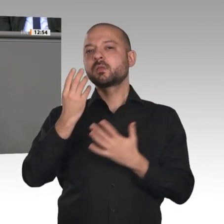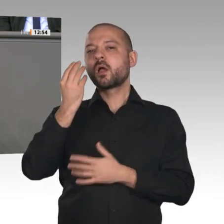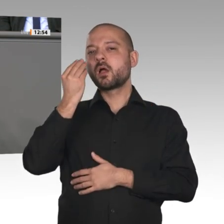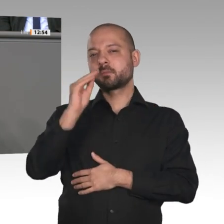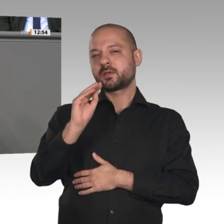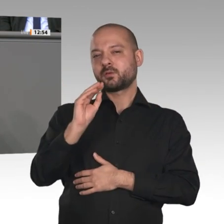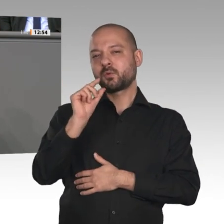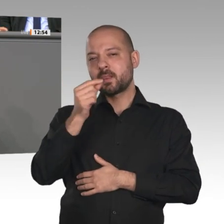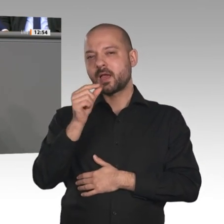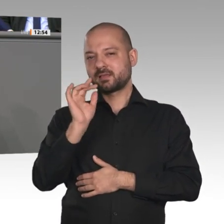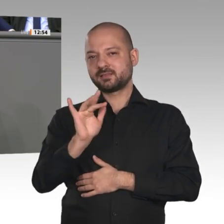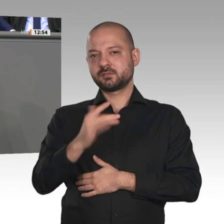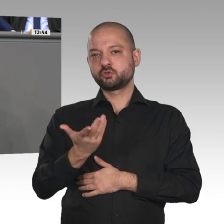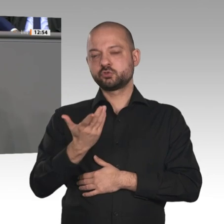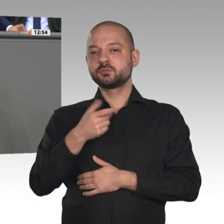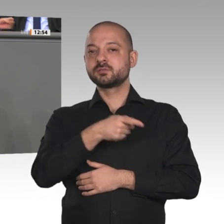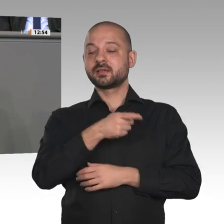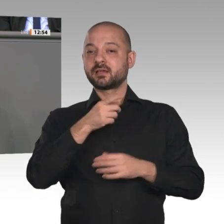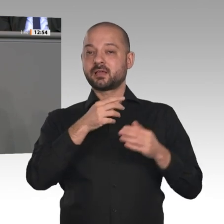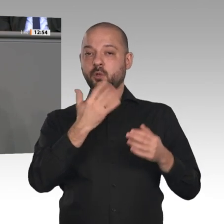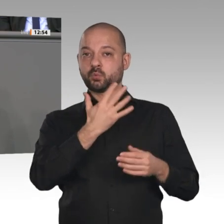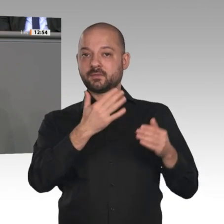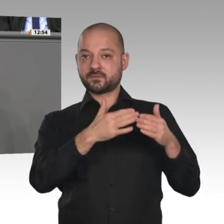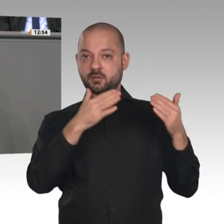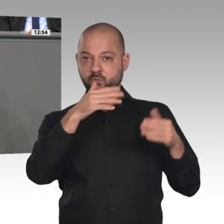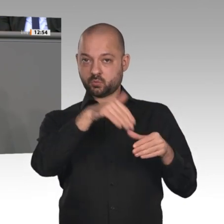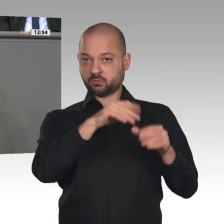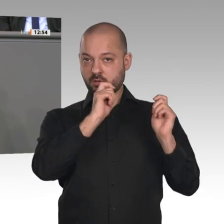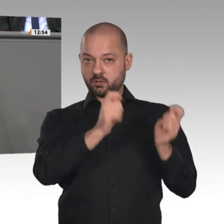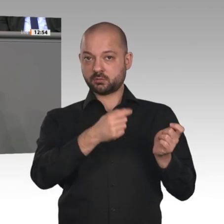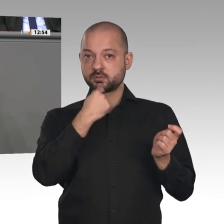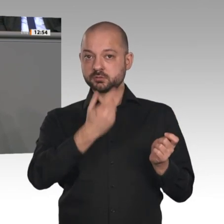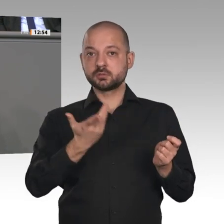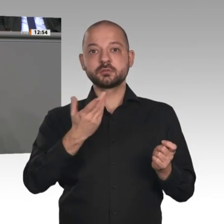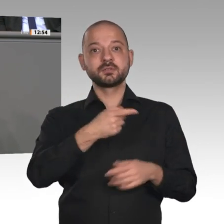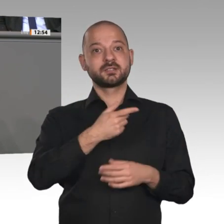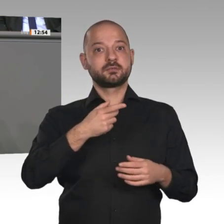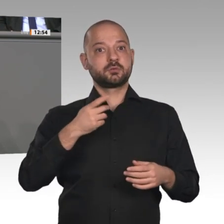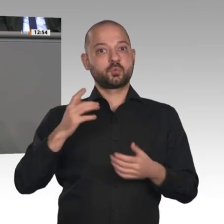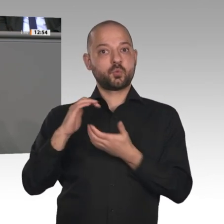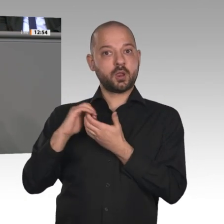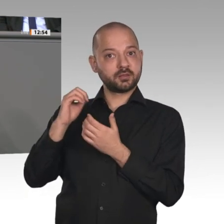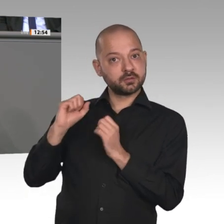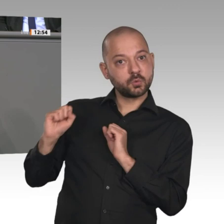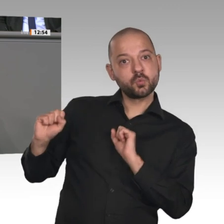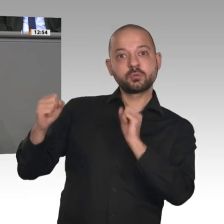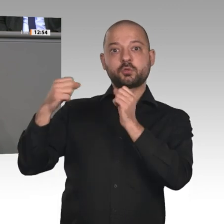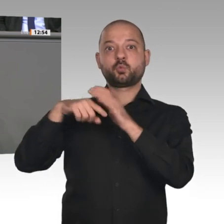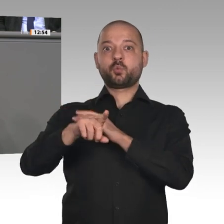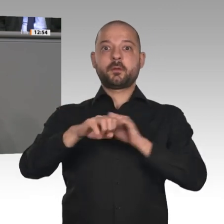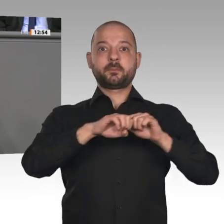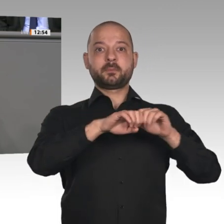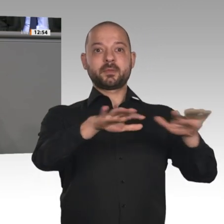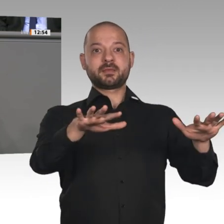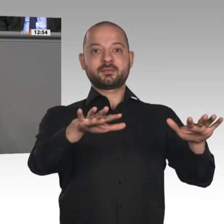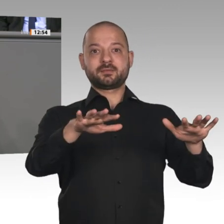medialen Aufkommen und nach dem Gesetzentwurf der Grünen. Ich glaube, wir brauchen nicht diese Form der Belehrung